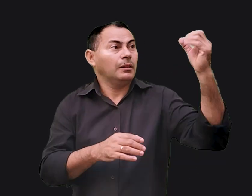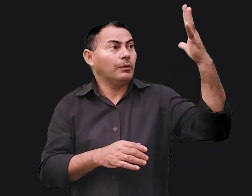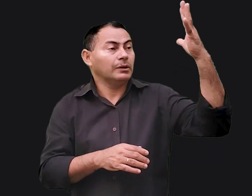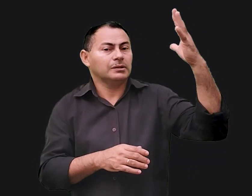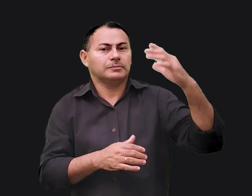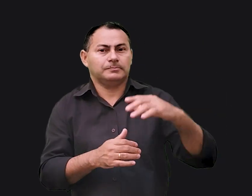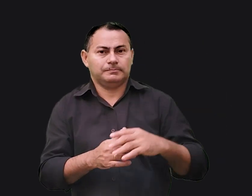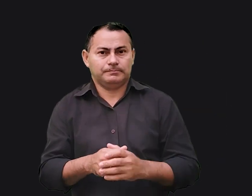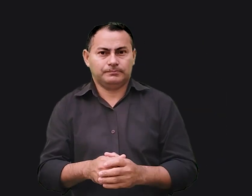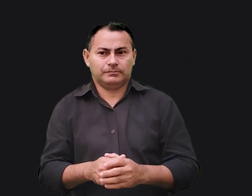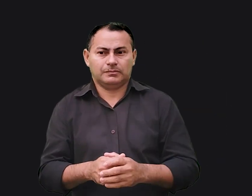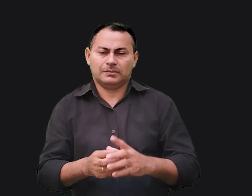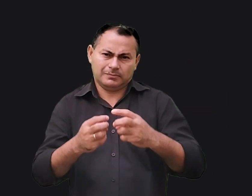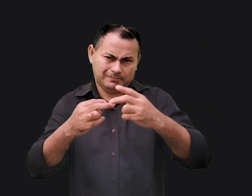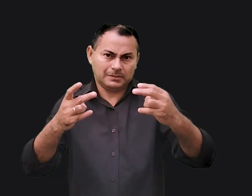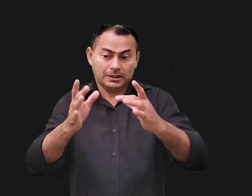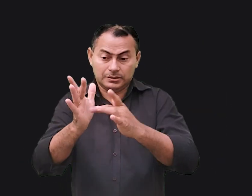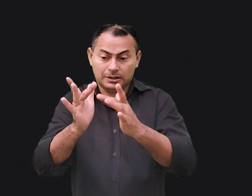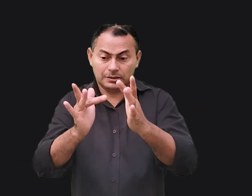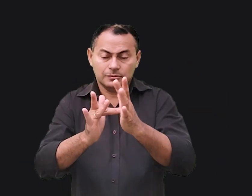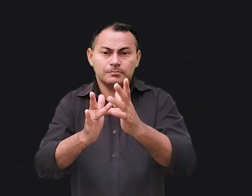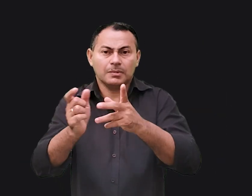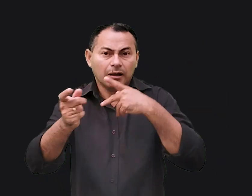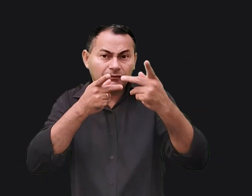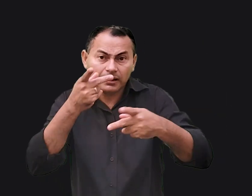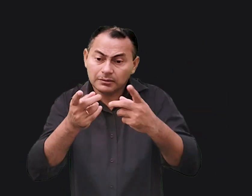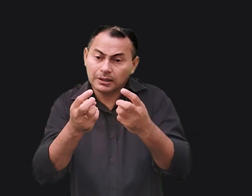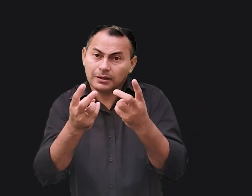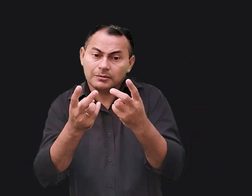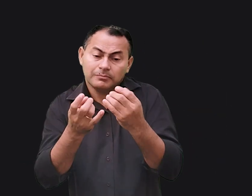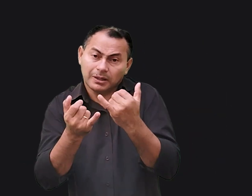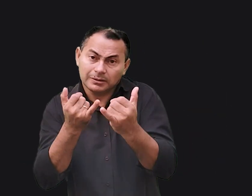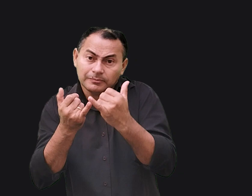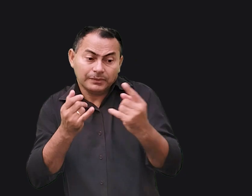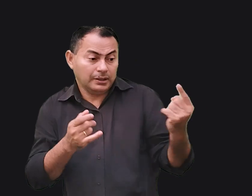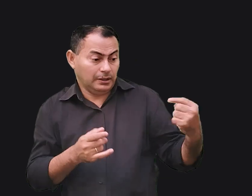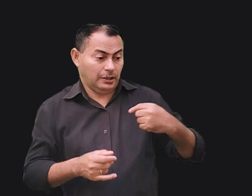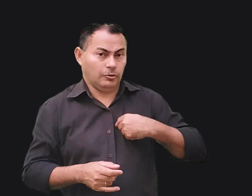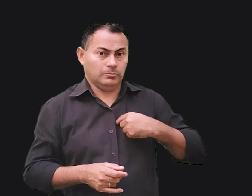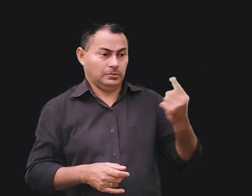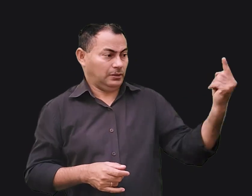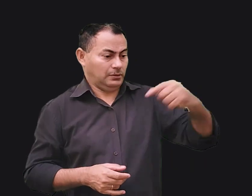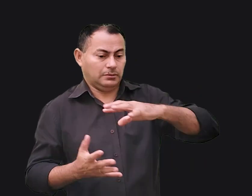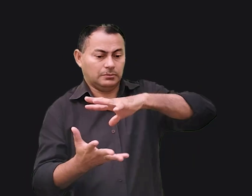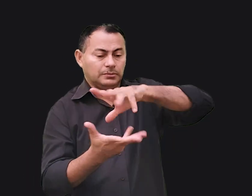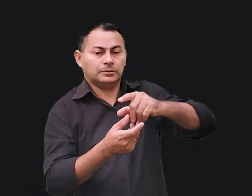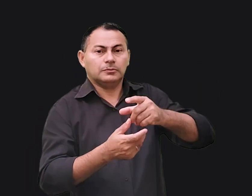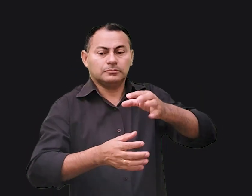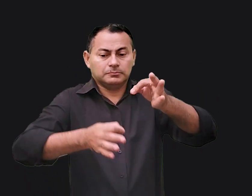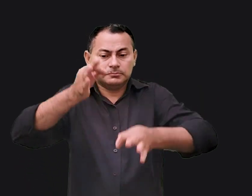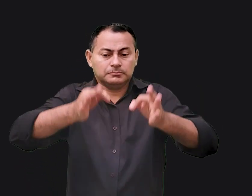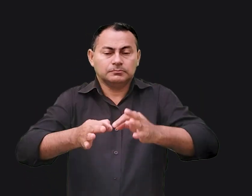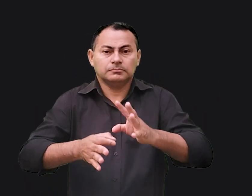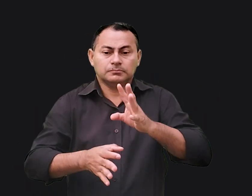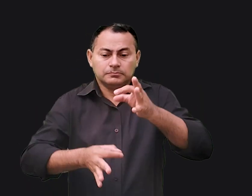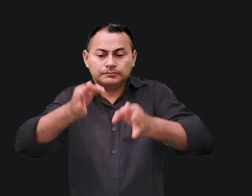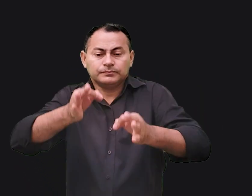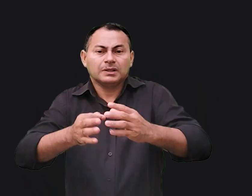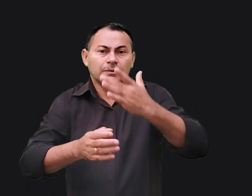luz. Era algo assim de que Jesus estava falando. Eu vim a este mundo para julgamento, a fim de que